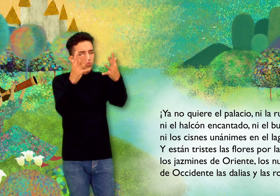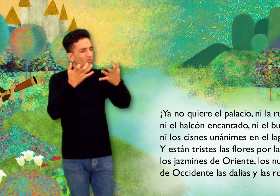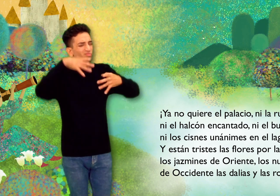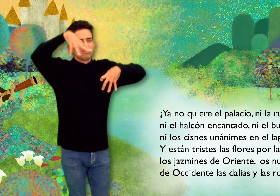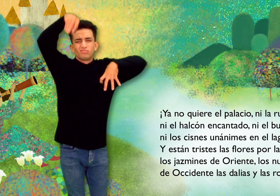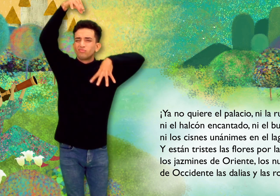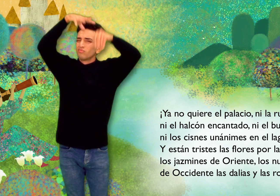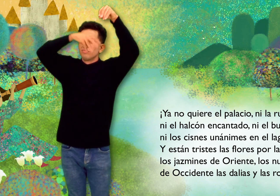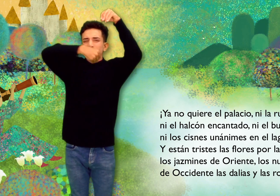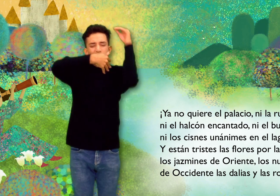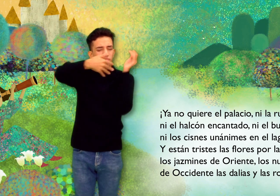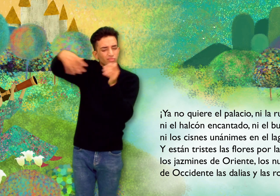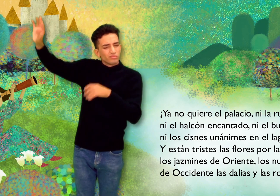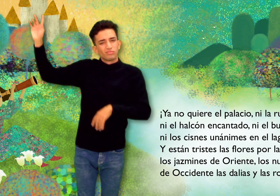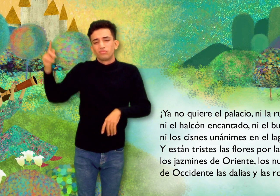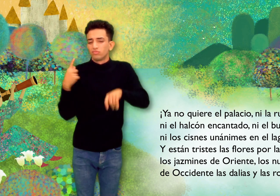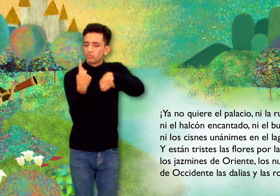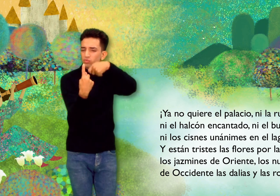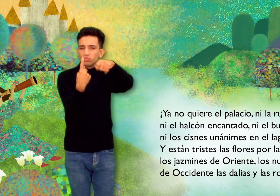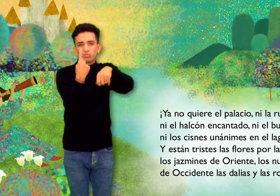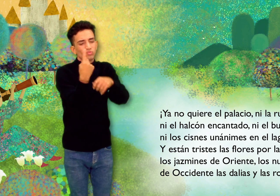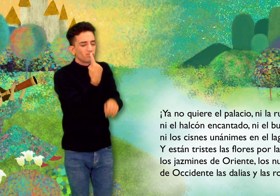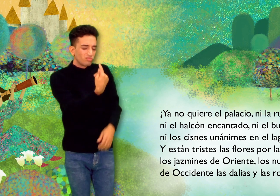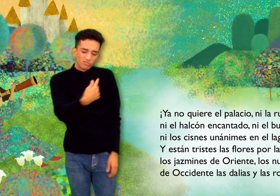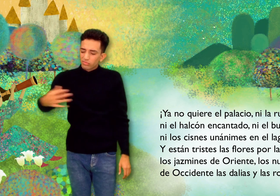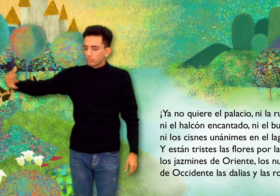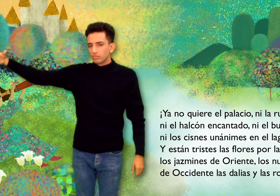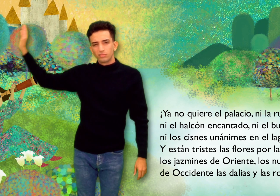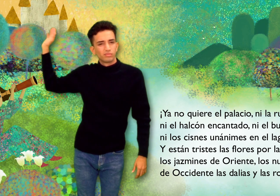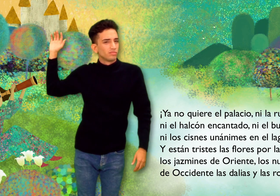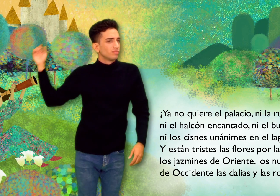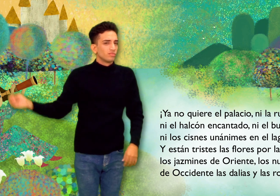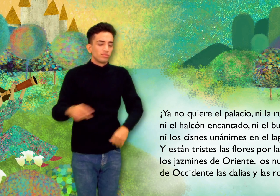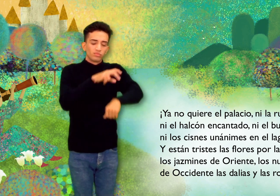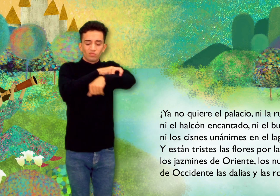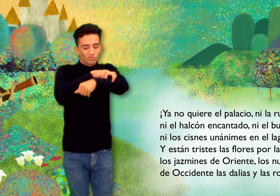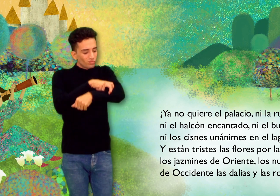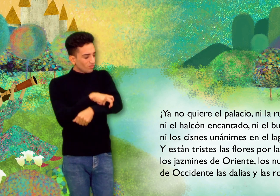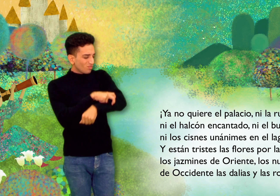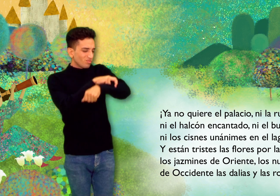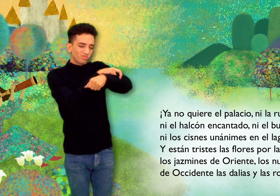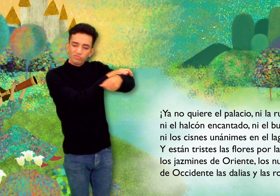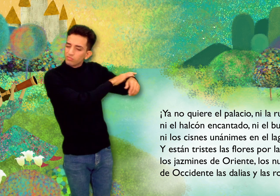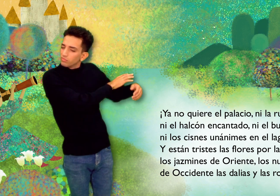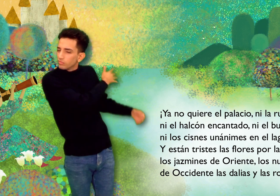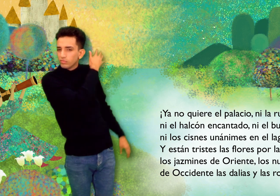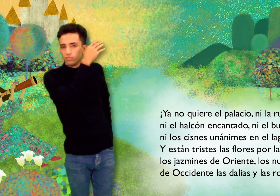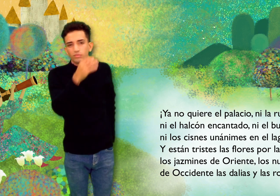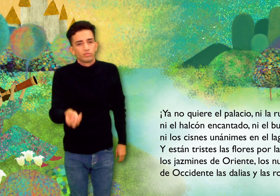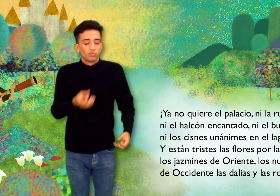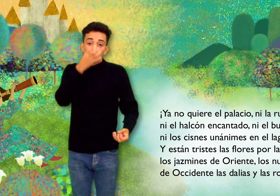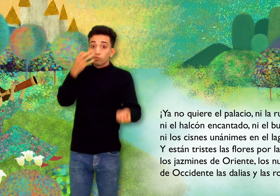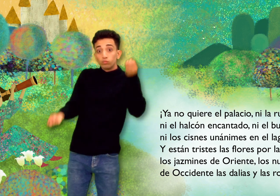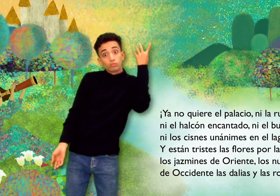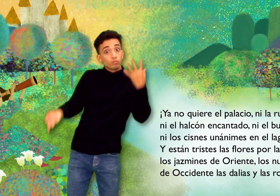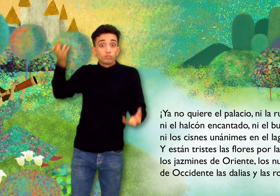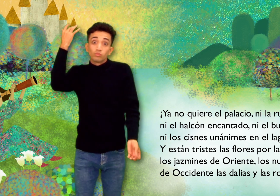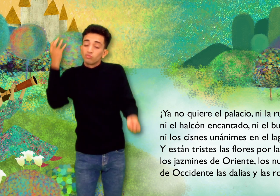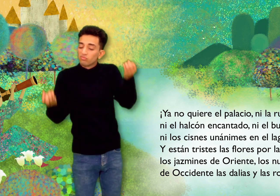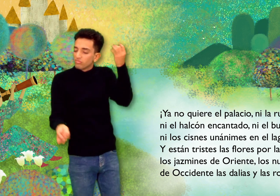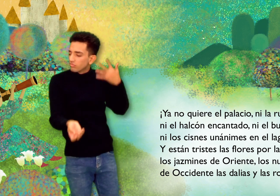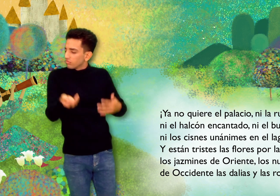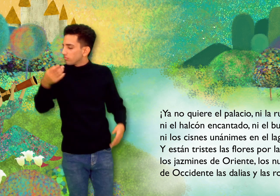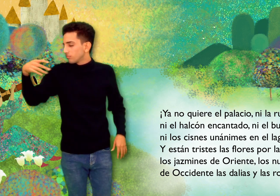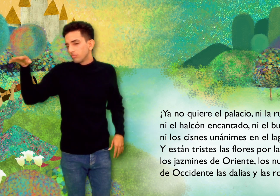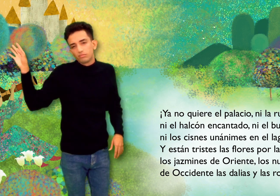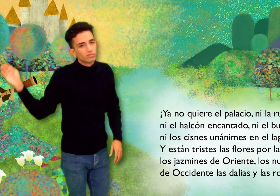Ya no quiere el palacio, ni la rueca de plata, ni el halcón encantado, ni el bufón